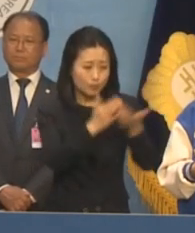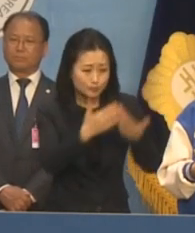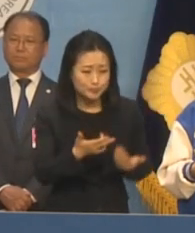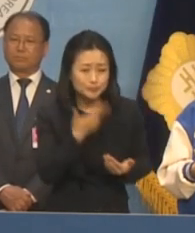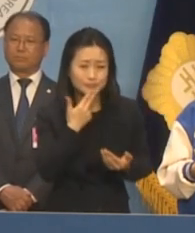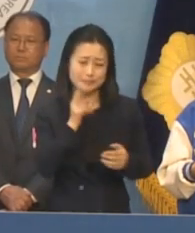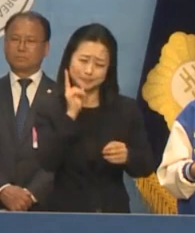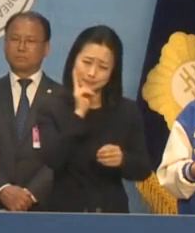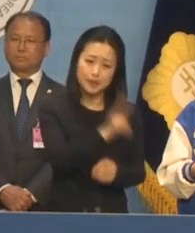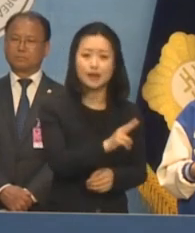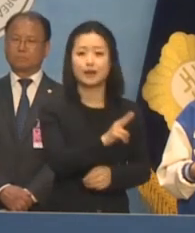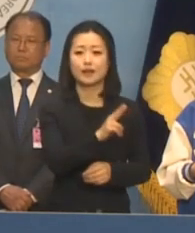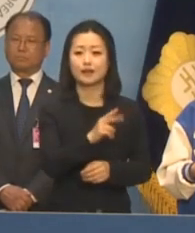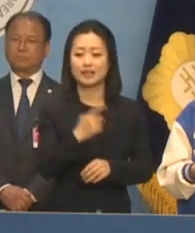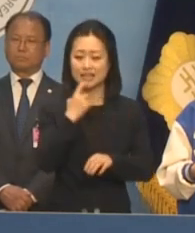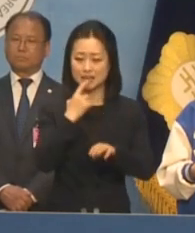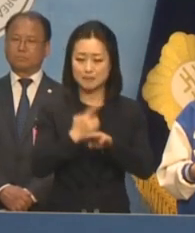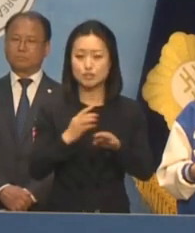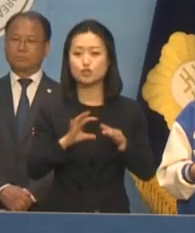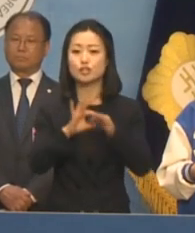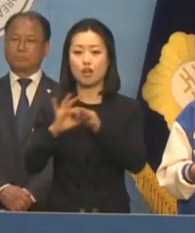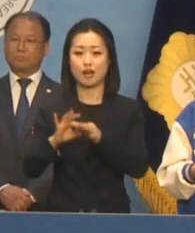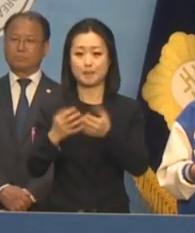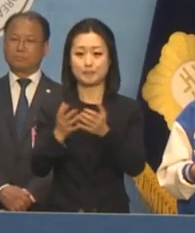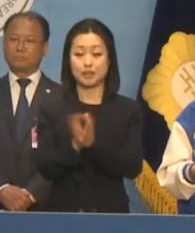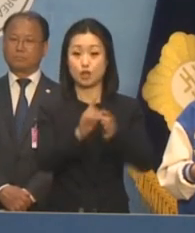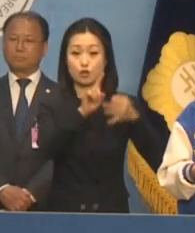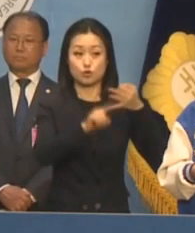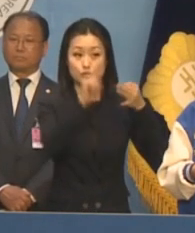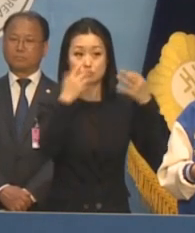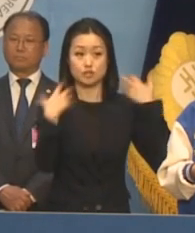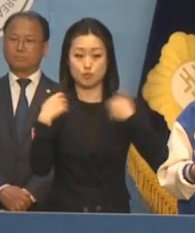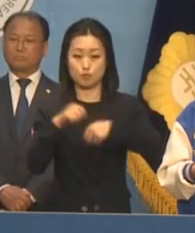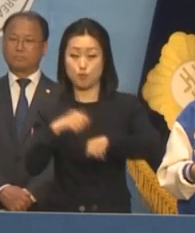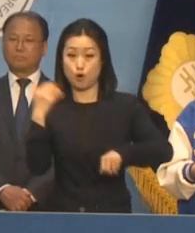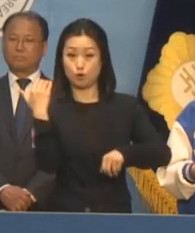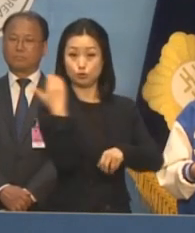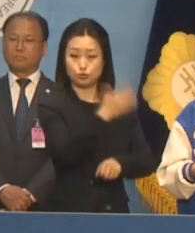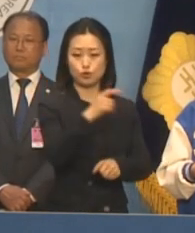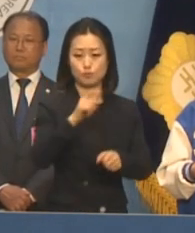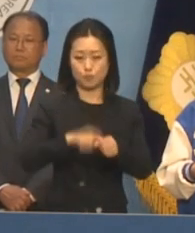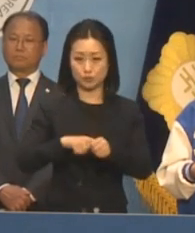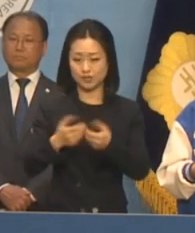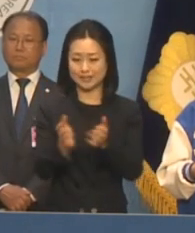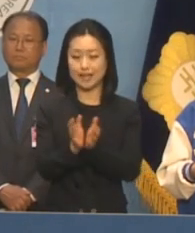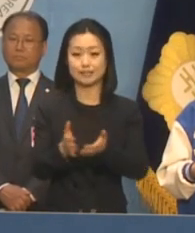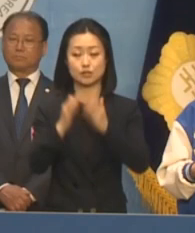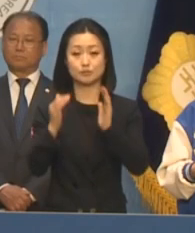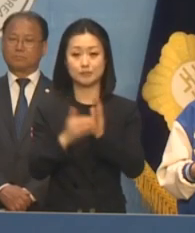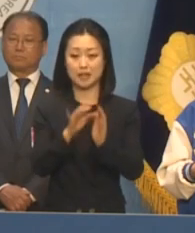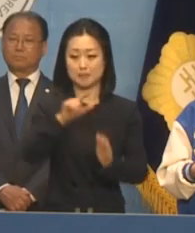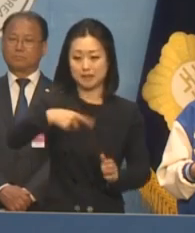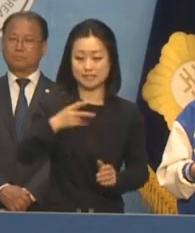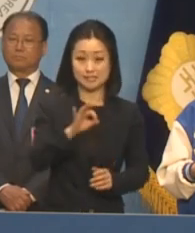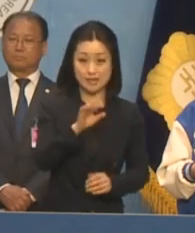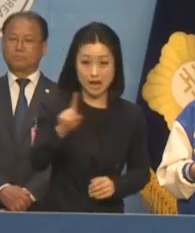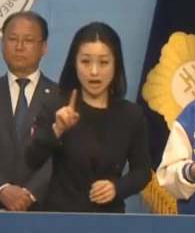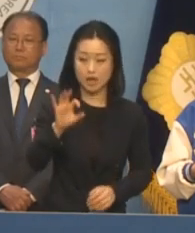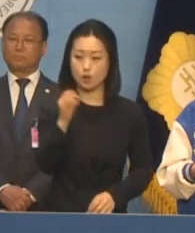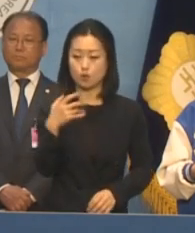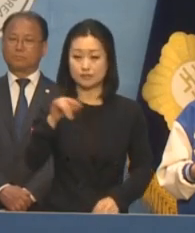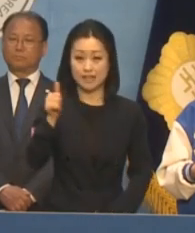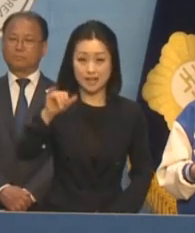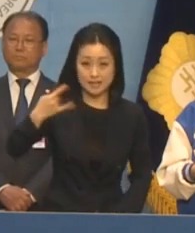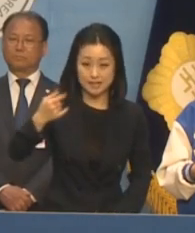우리 민주 연합은 윤성 정권 심판을 숙명으로 탄생한 정당입니다 백승아 대표 오세희 후보